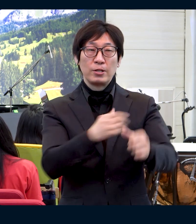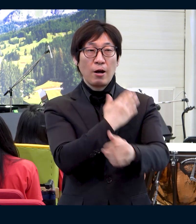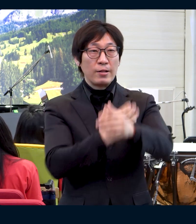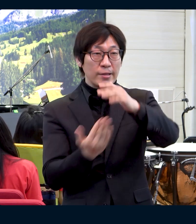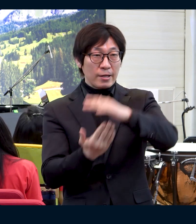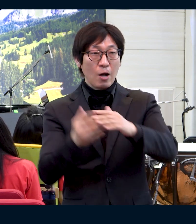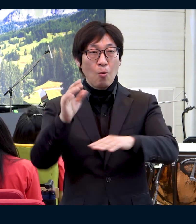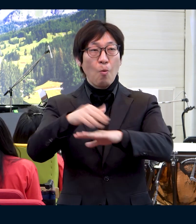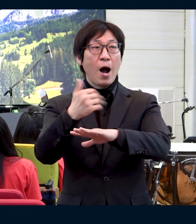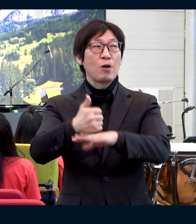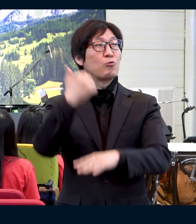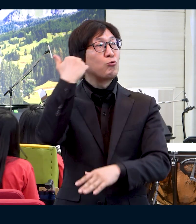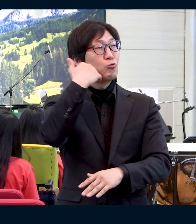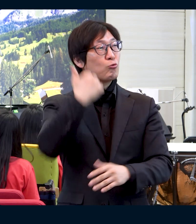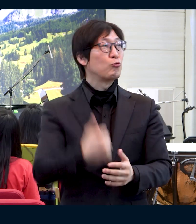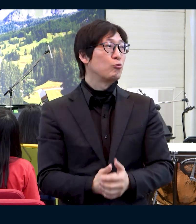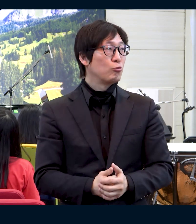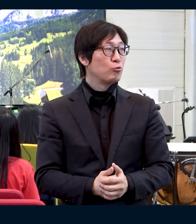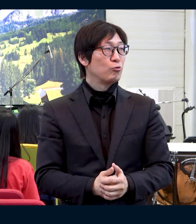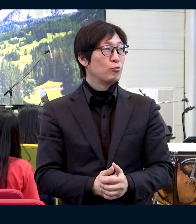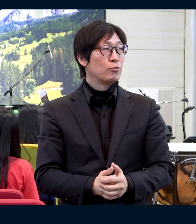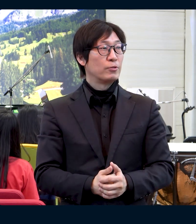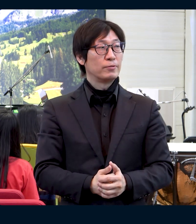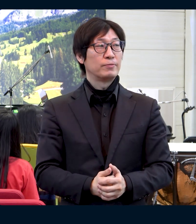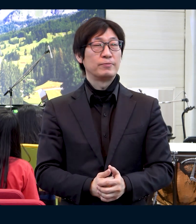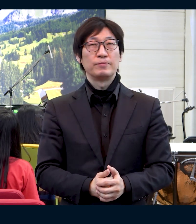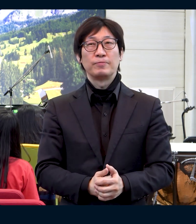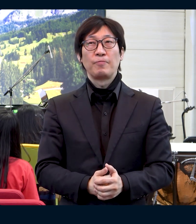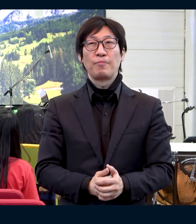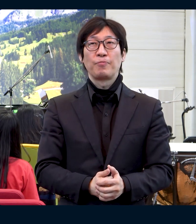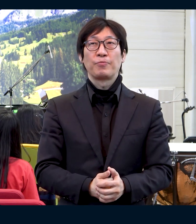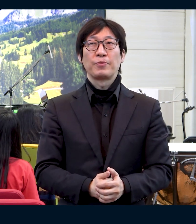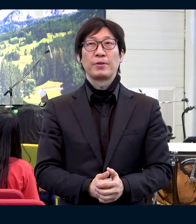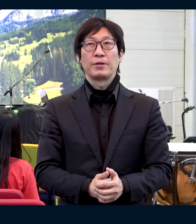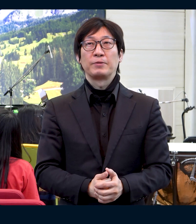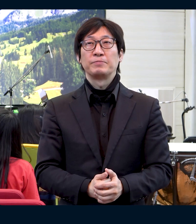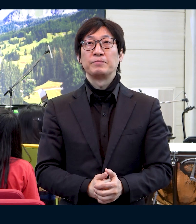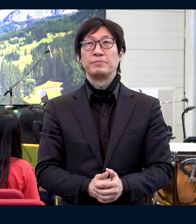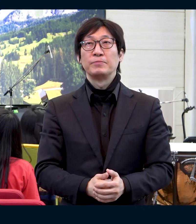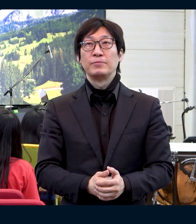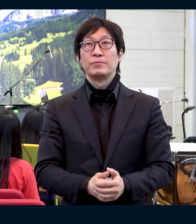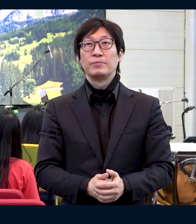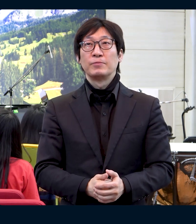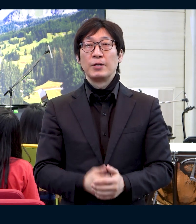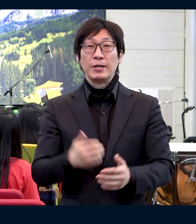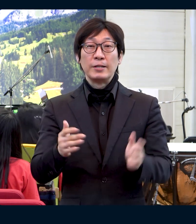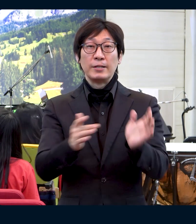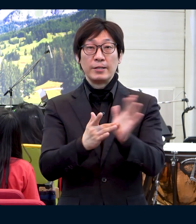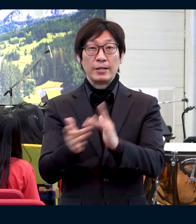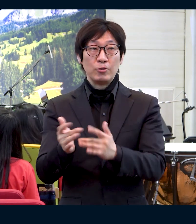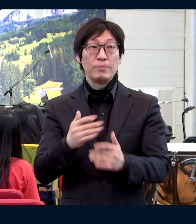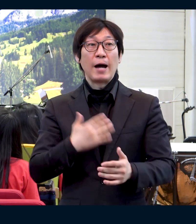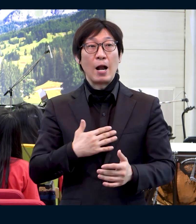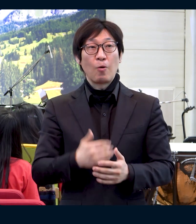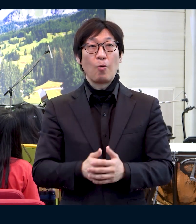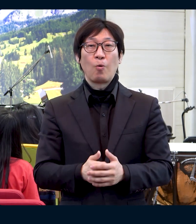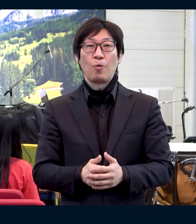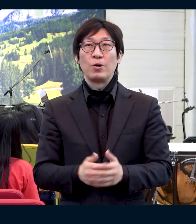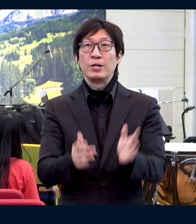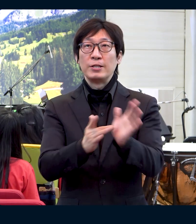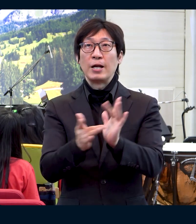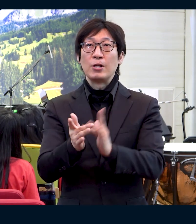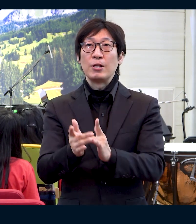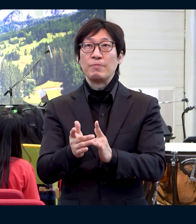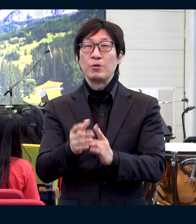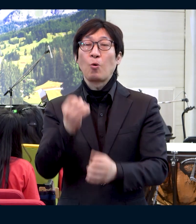전능하신 왕은 누구일까요? 예수 그리스도. 아멘. 한번 따라 하시겠습니다. 예수님을 알고